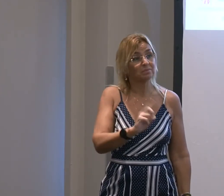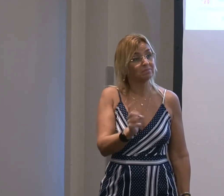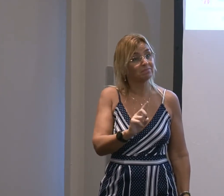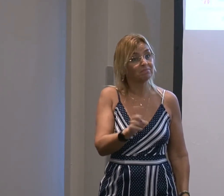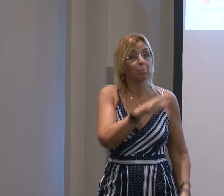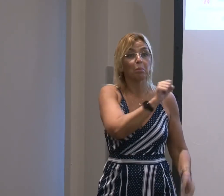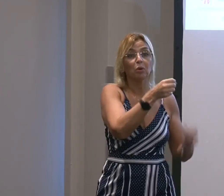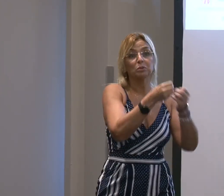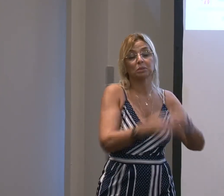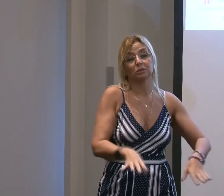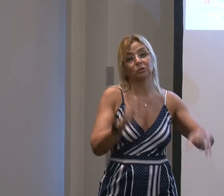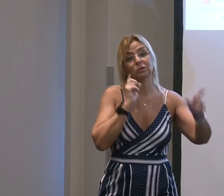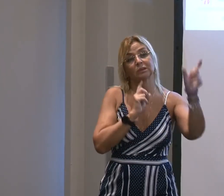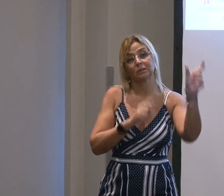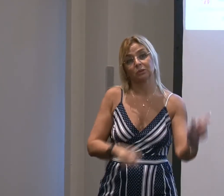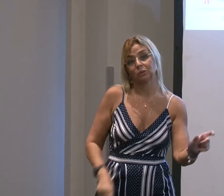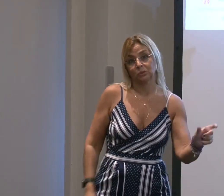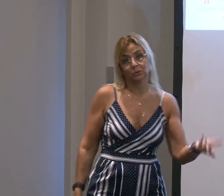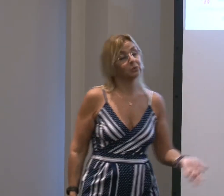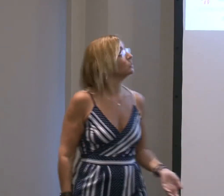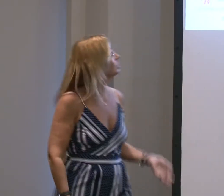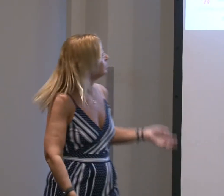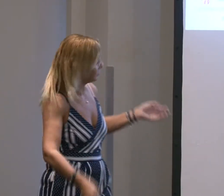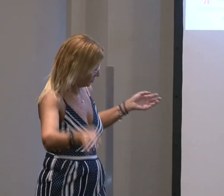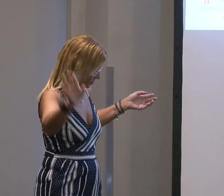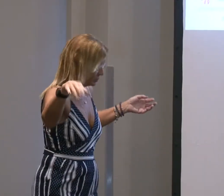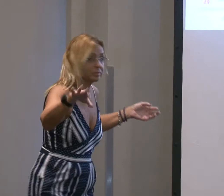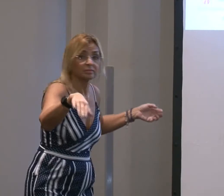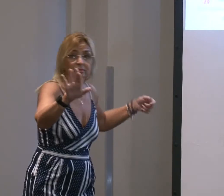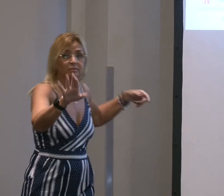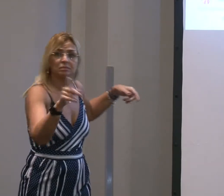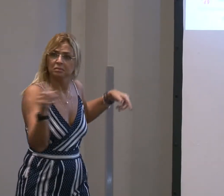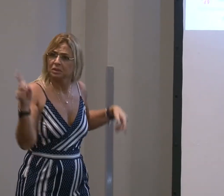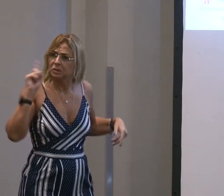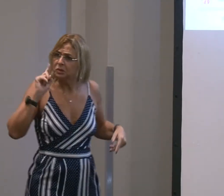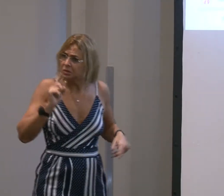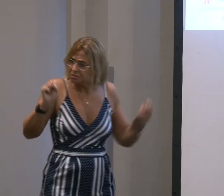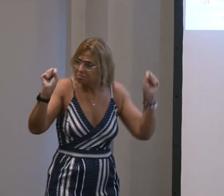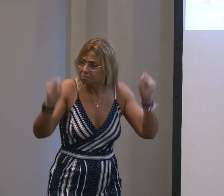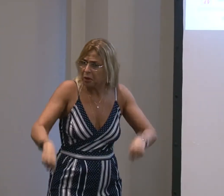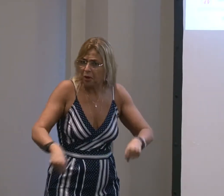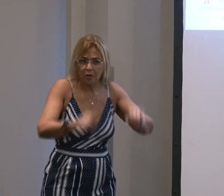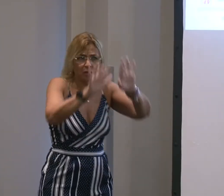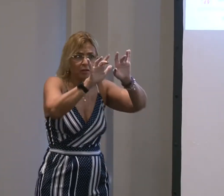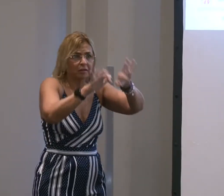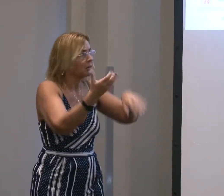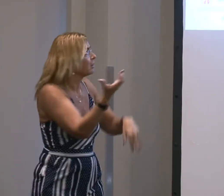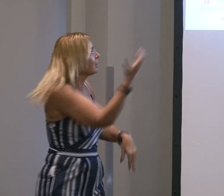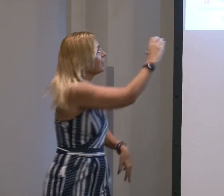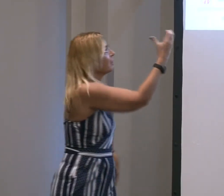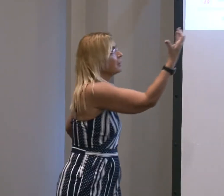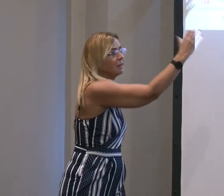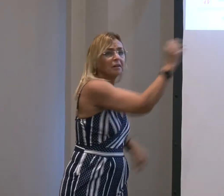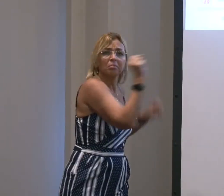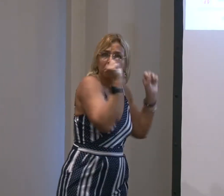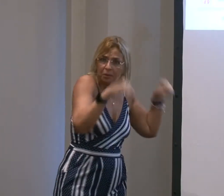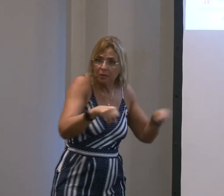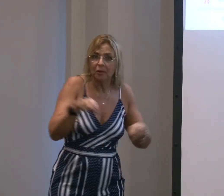sinais, vai entender e poder avaliar as questões de saúde mental, inclusive se essa pessoa for avaliada através do intérprete que está ali e que